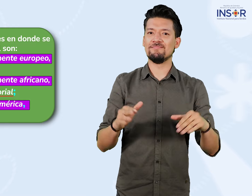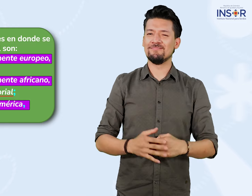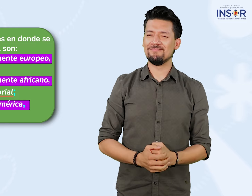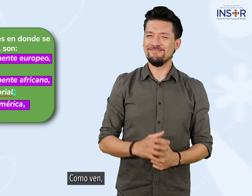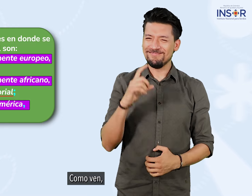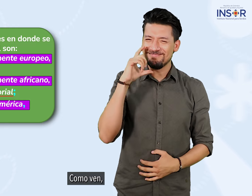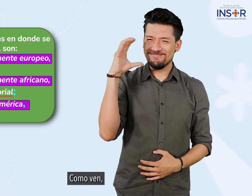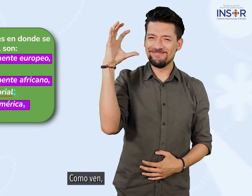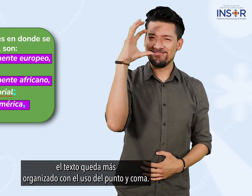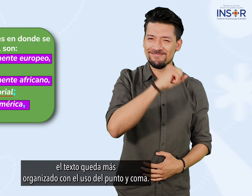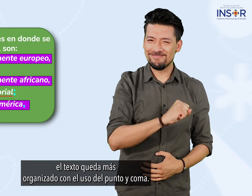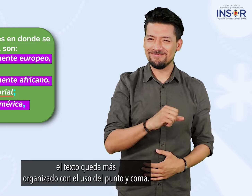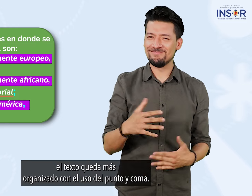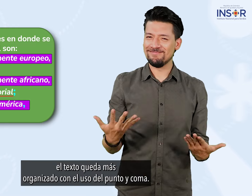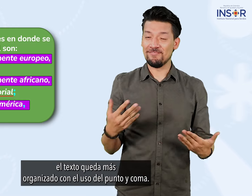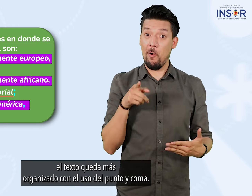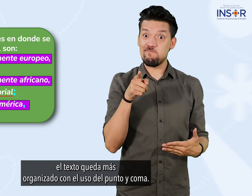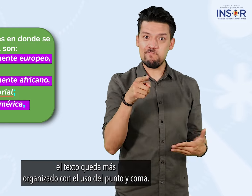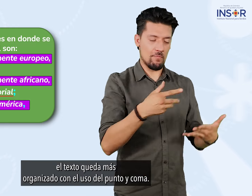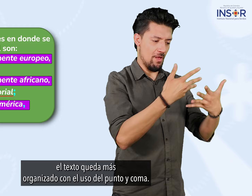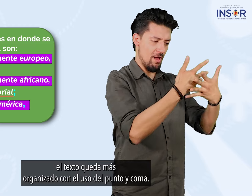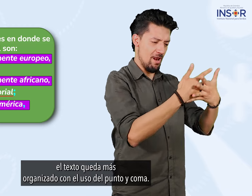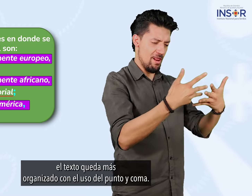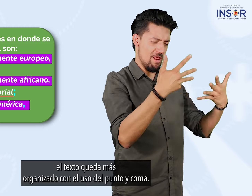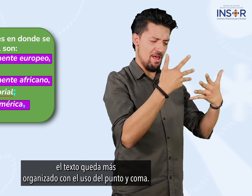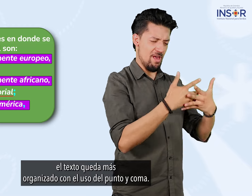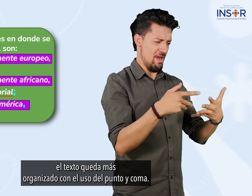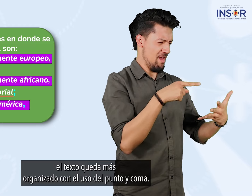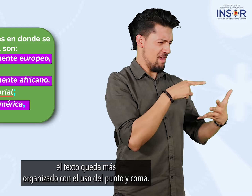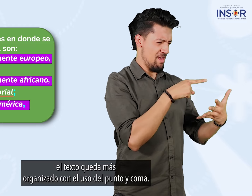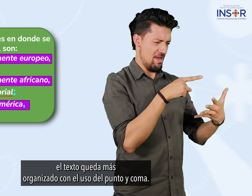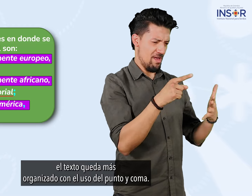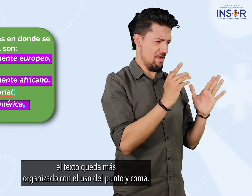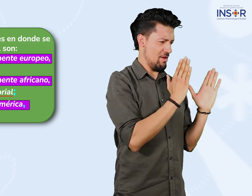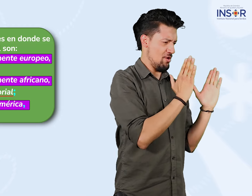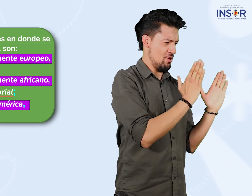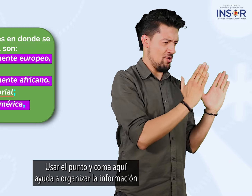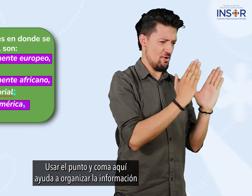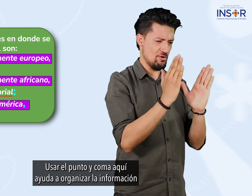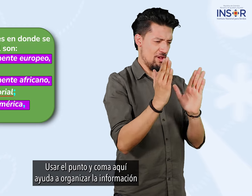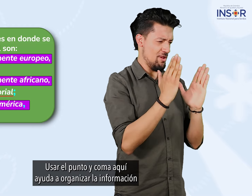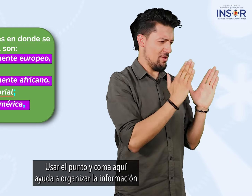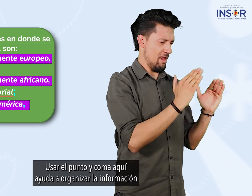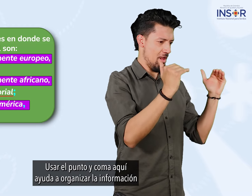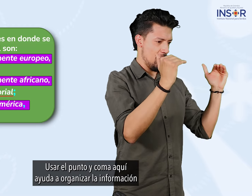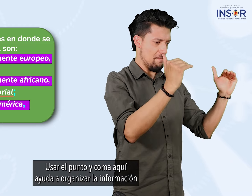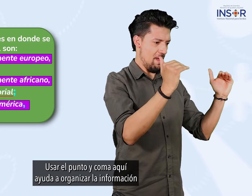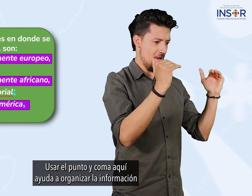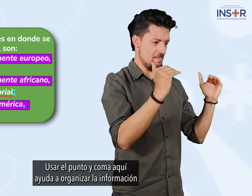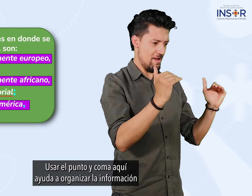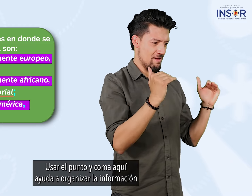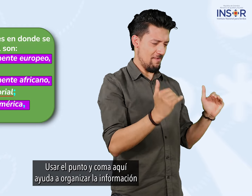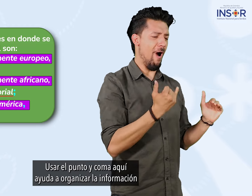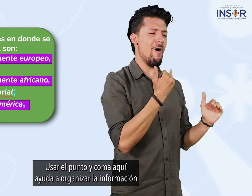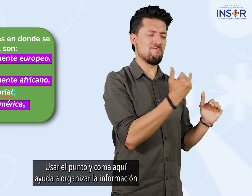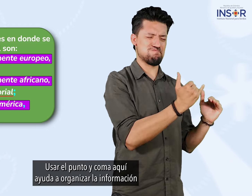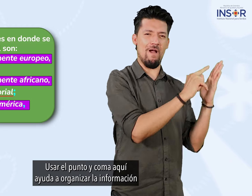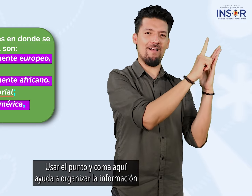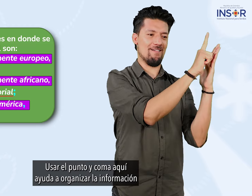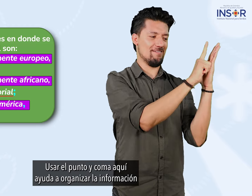como ven el texto queda más organizado con el uso del punto y coma usar el punto y coma aquí ayuda a organizar la información